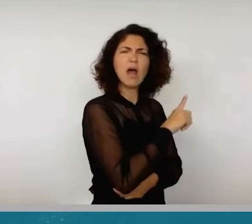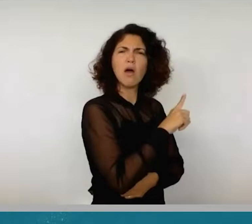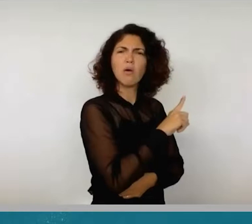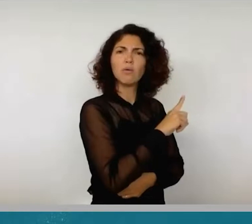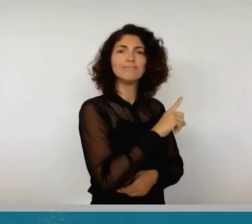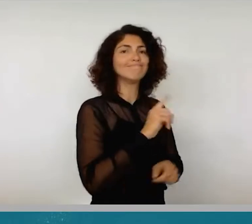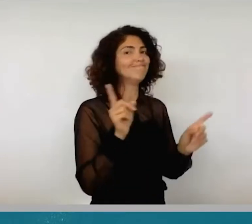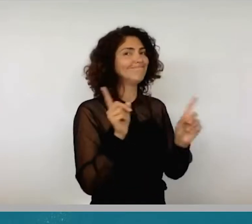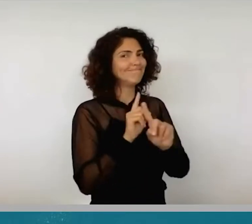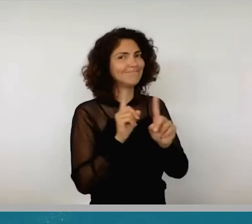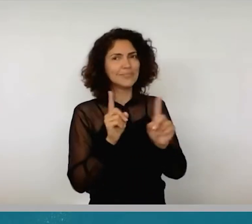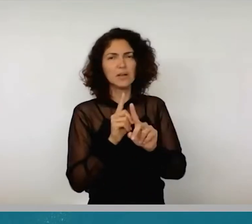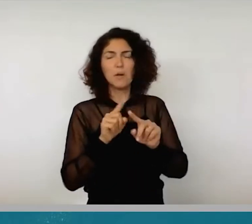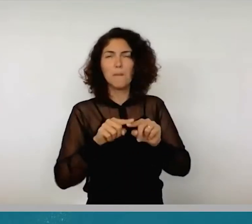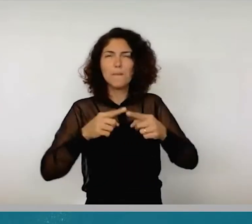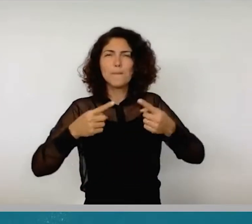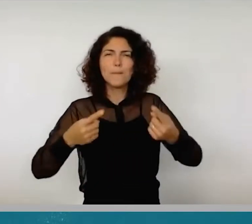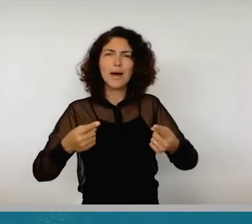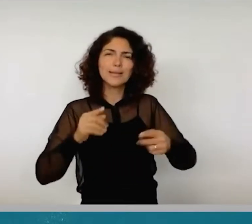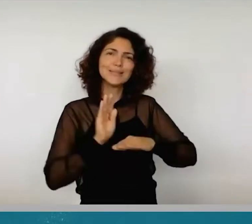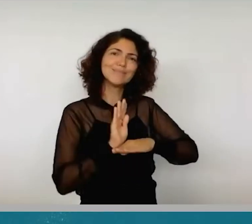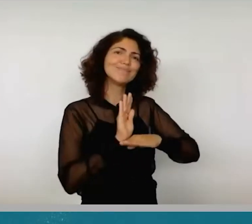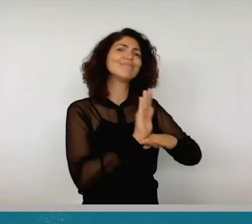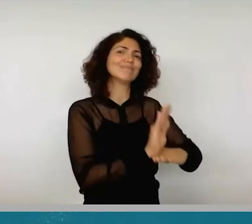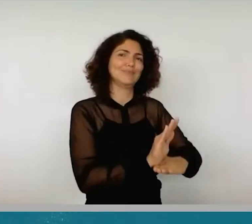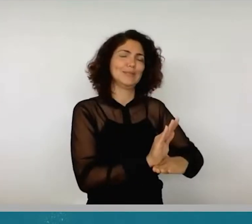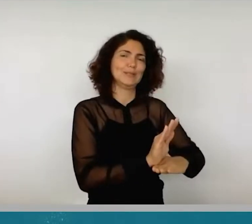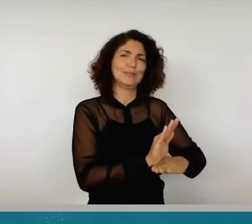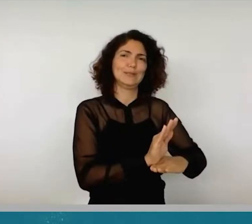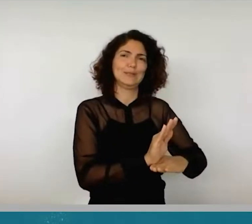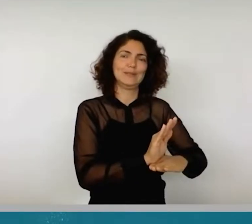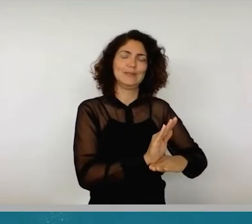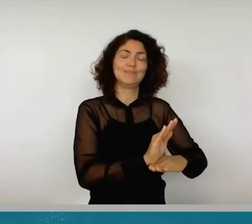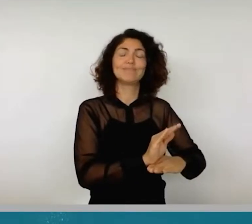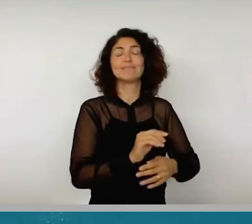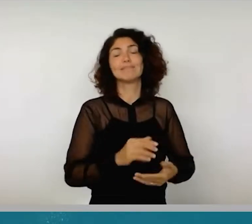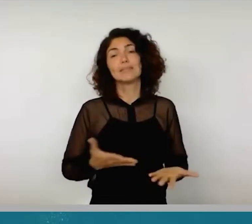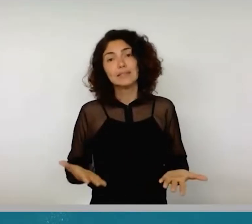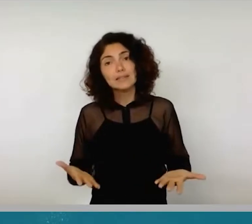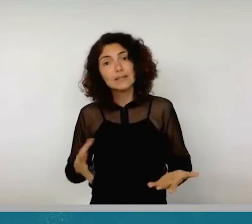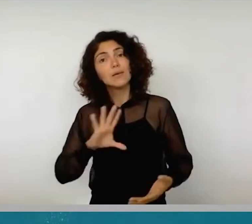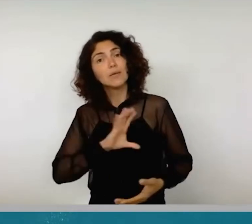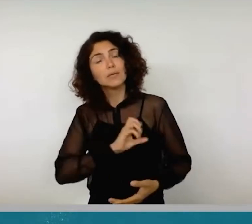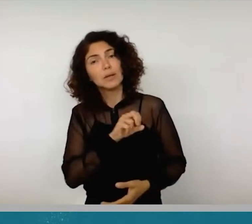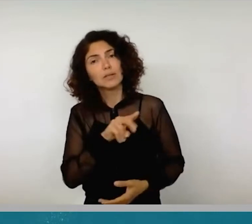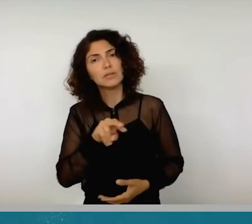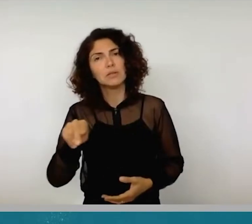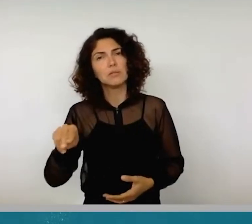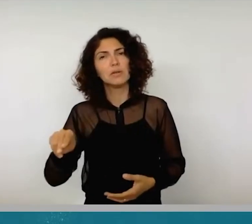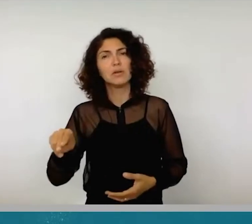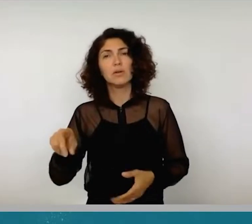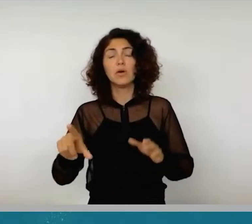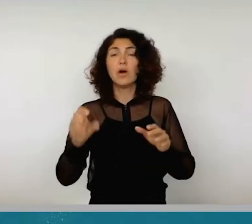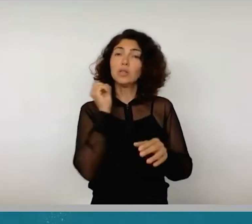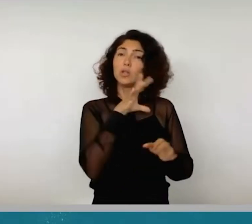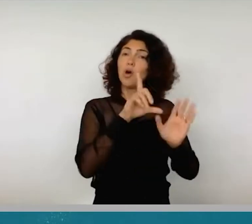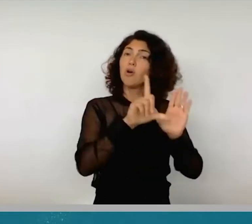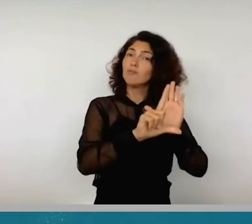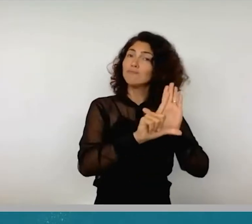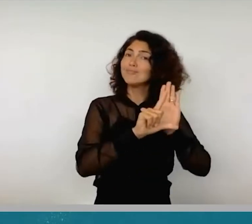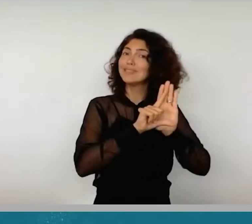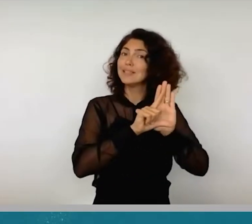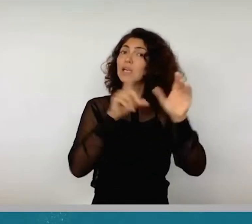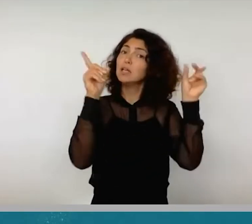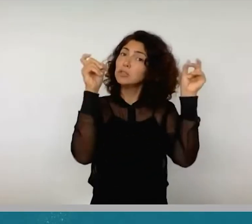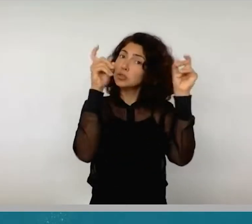emprestes. Irmãos, a nova lei se tornou muito mais rigorosa, muito mais difícil para um homem que